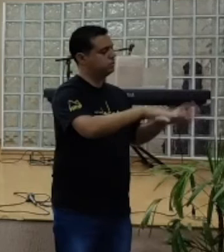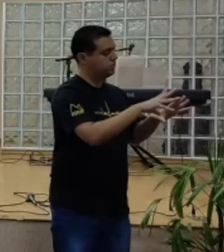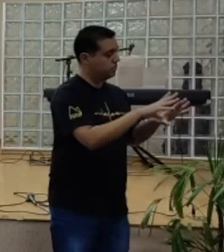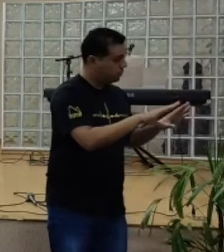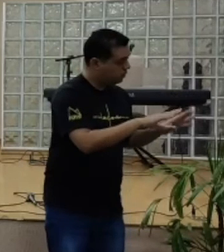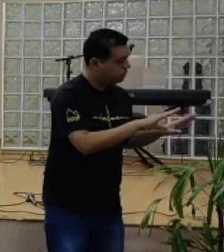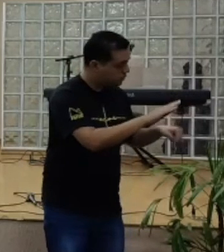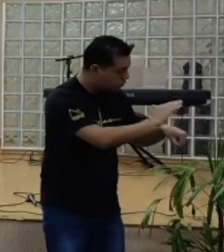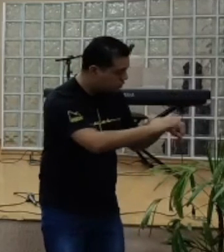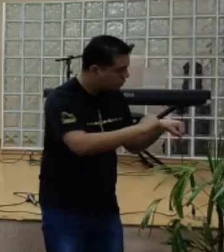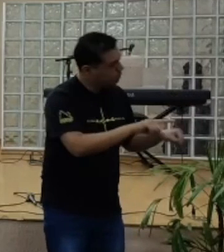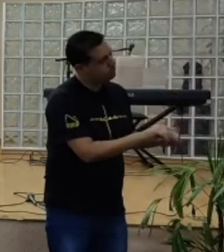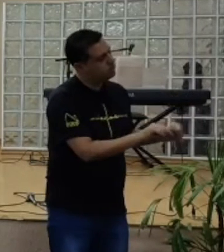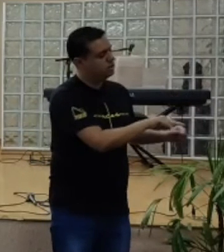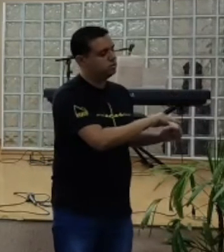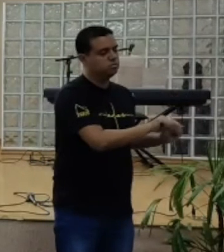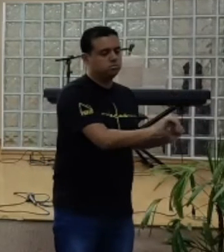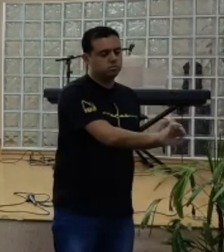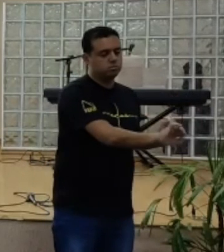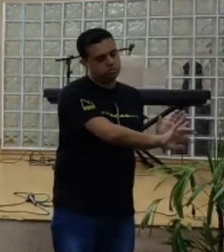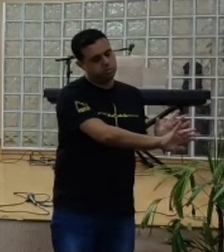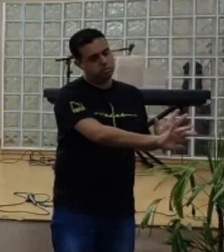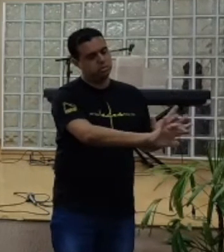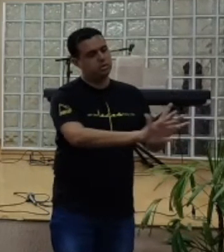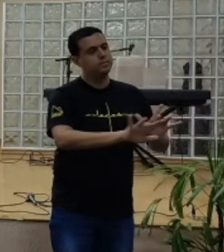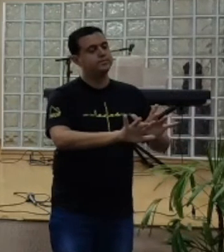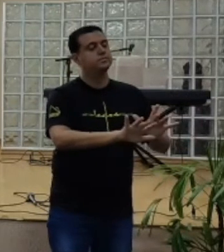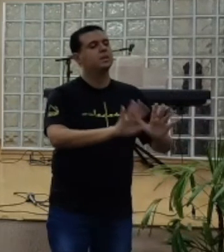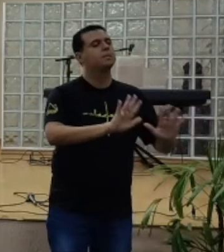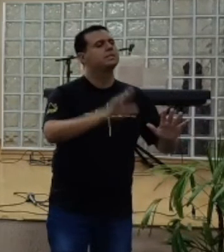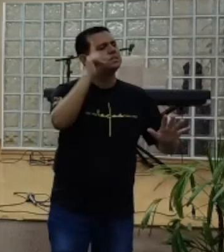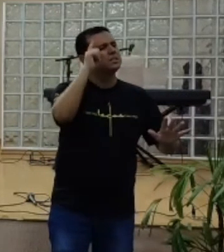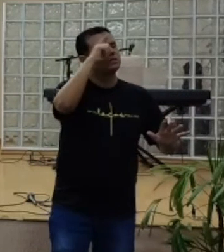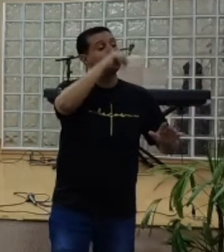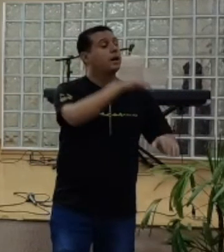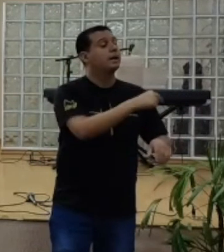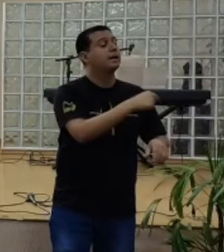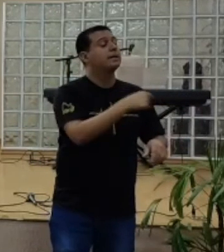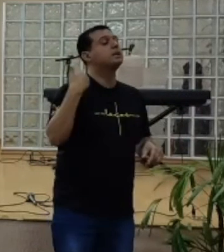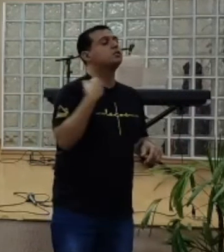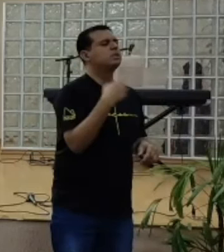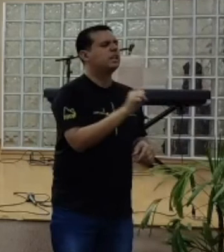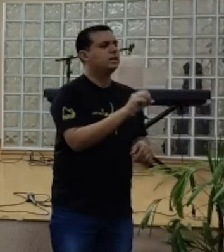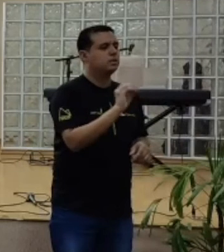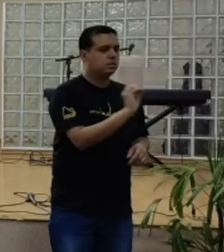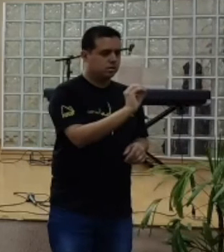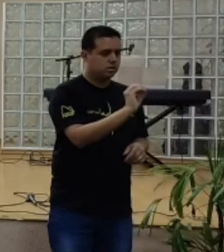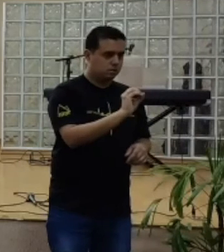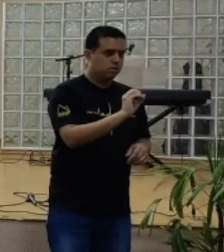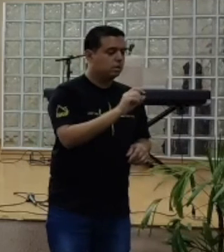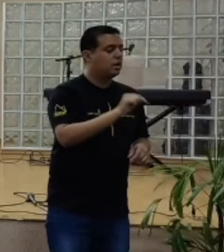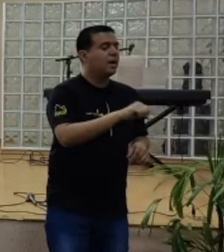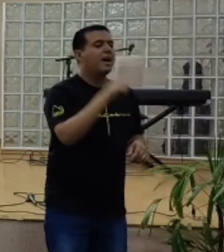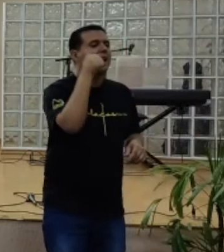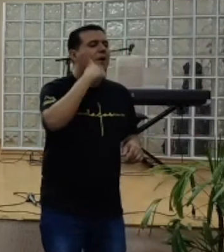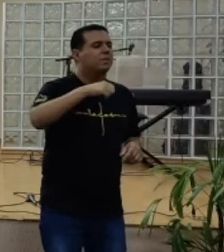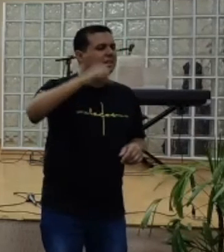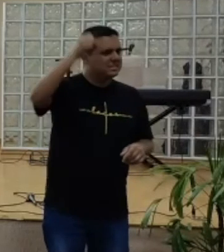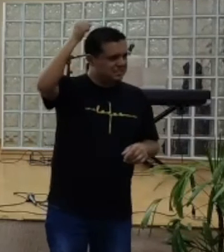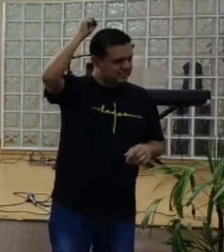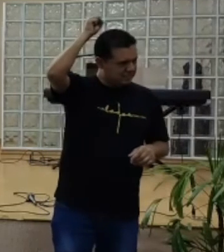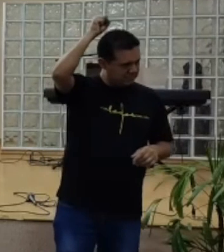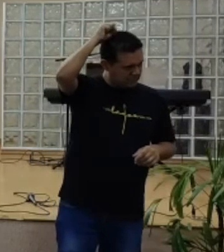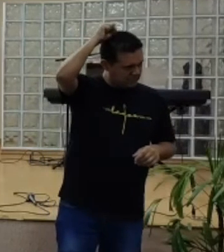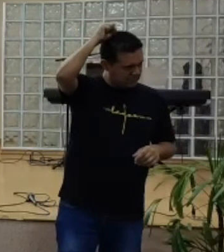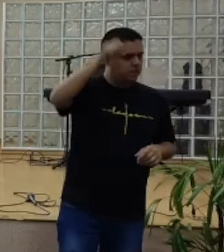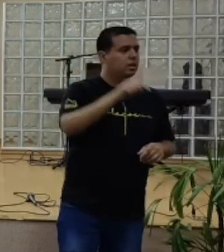As dificuldades cresciam porque Sara era estéril, já estava entrando na menopausa. Abraão já tinha